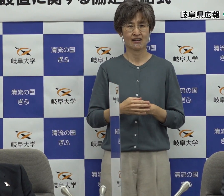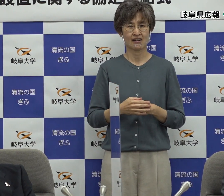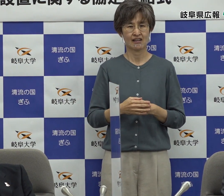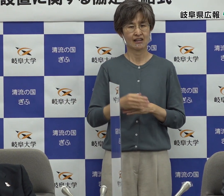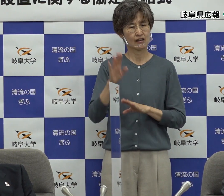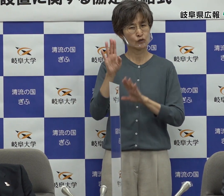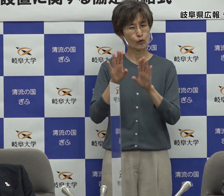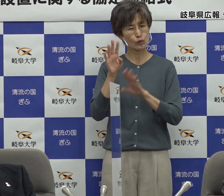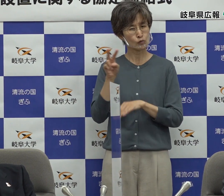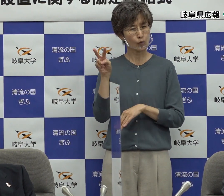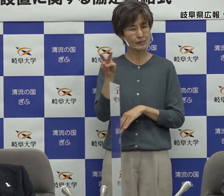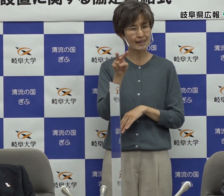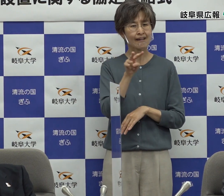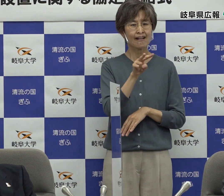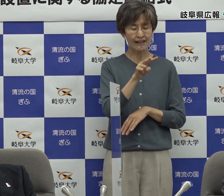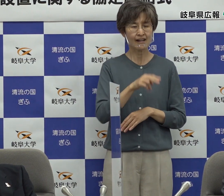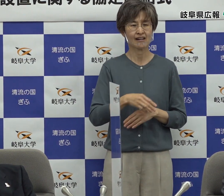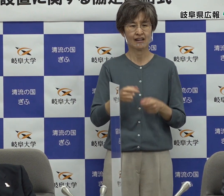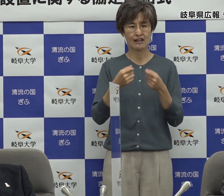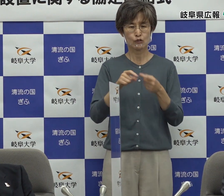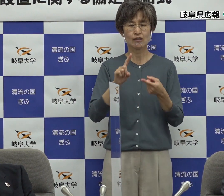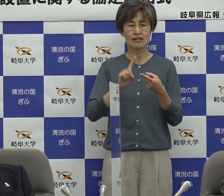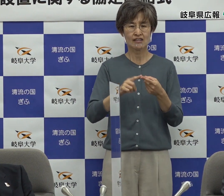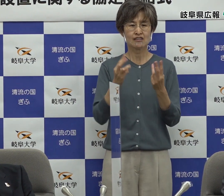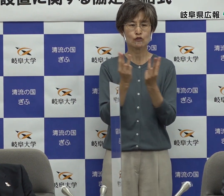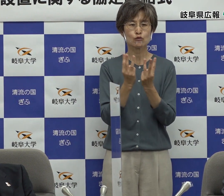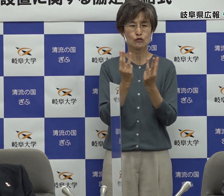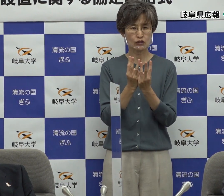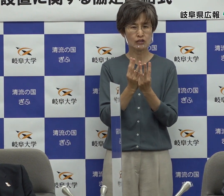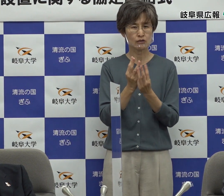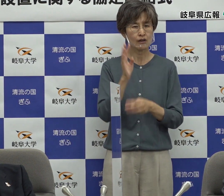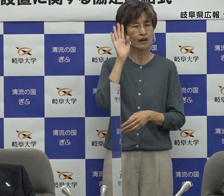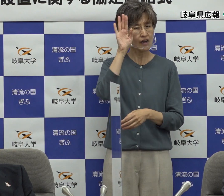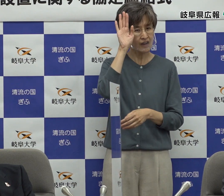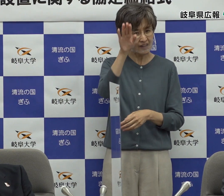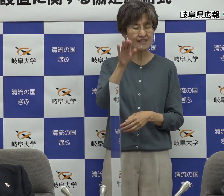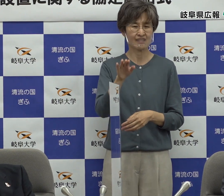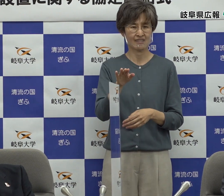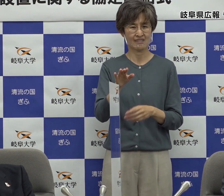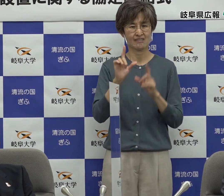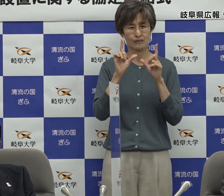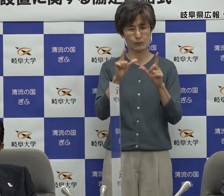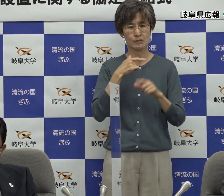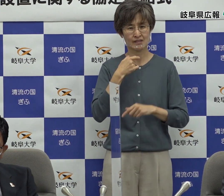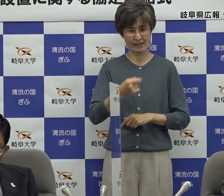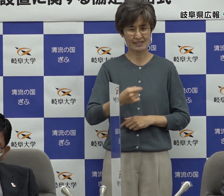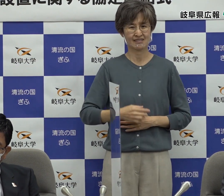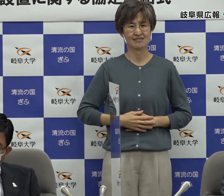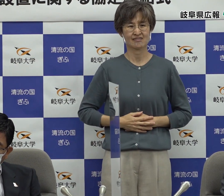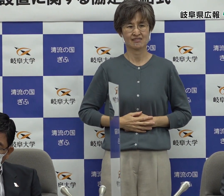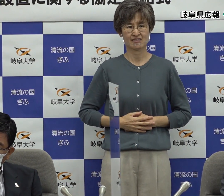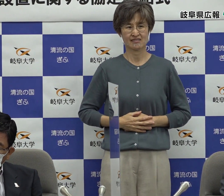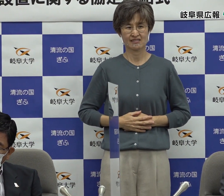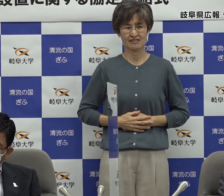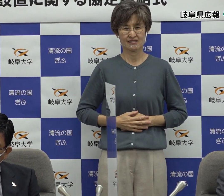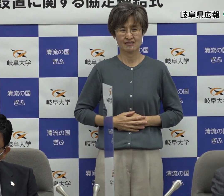ら、具体的な数字についてはまた折を見て申し上げたいと思います。